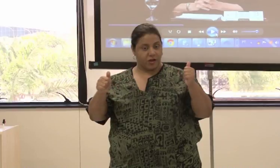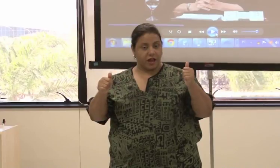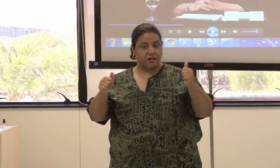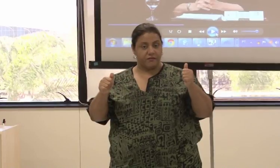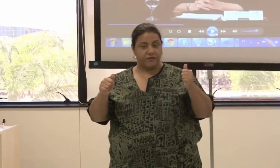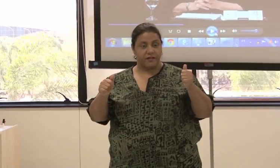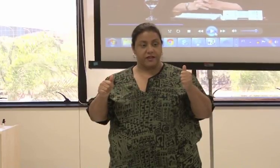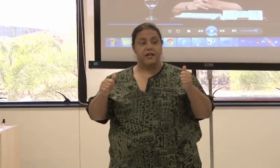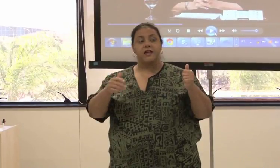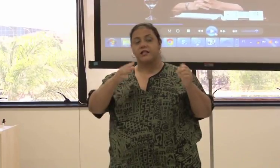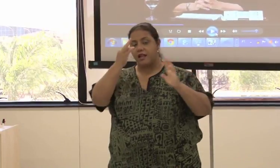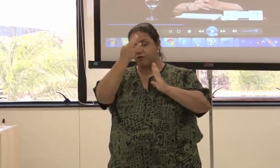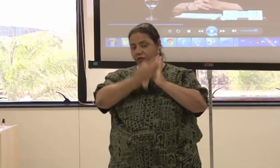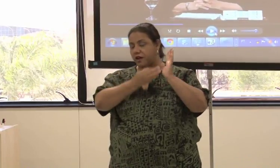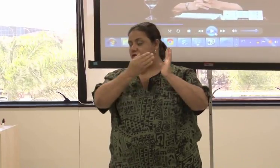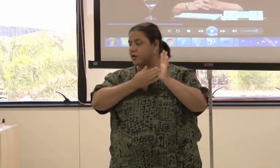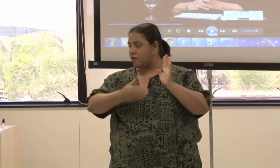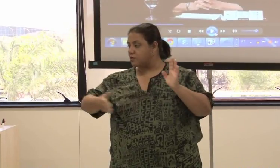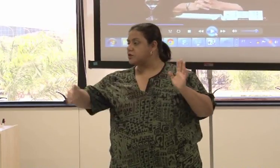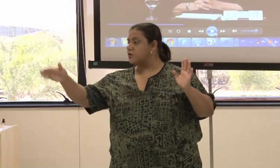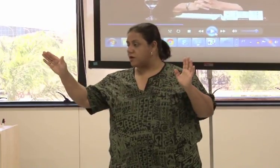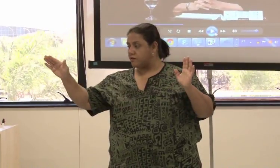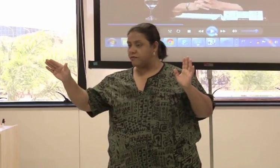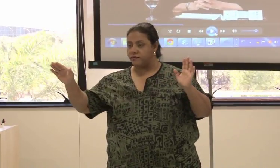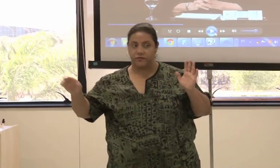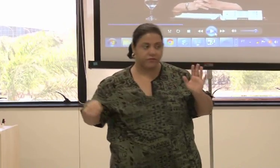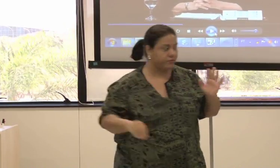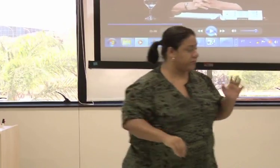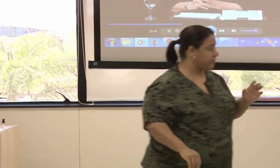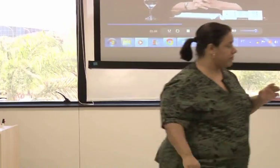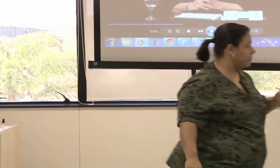Ok? E tem um texto que continua.